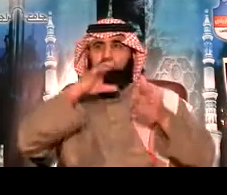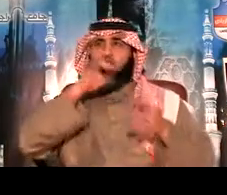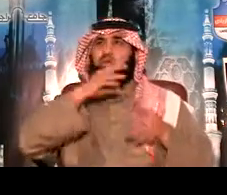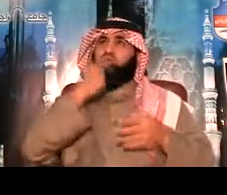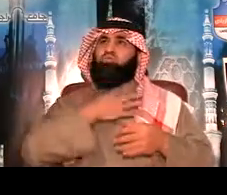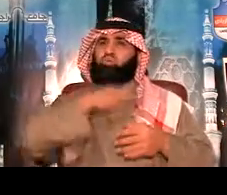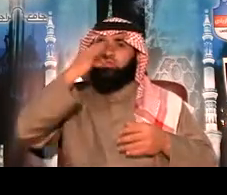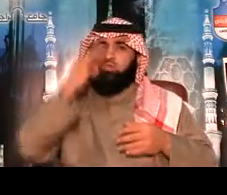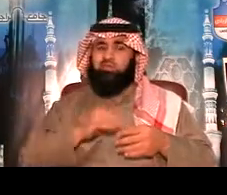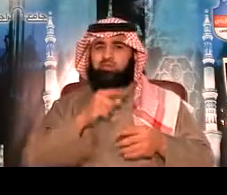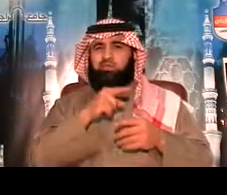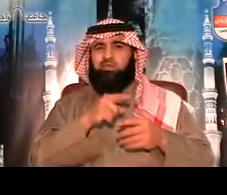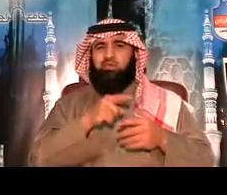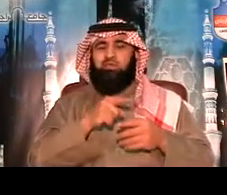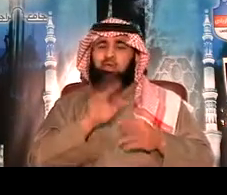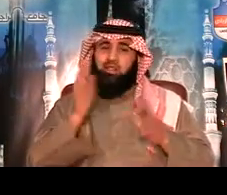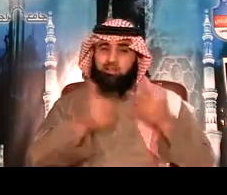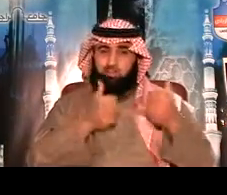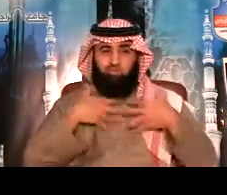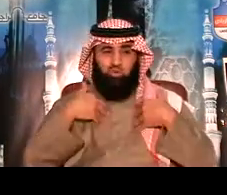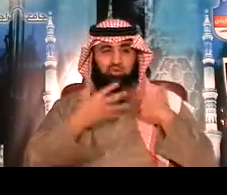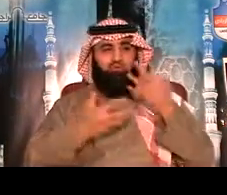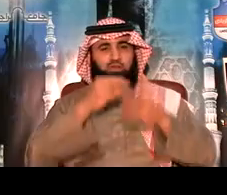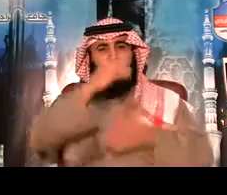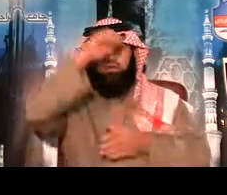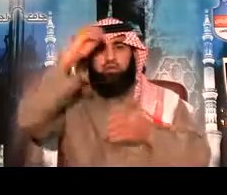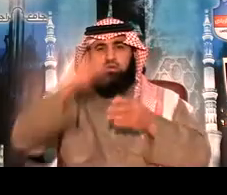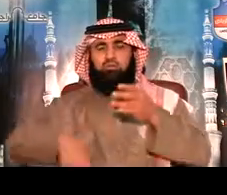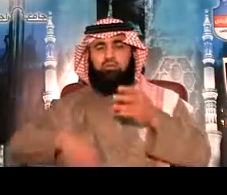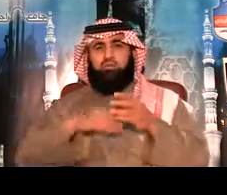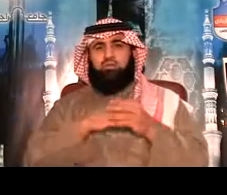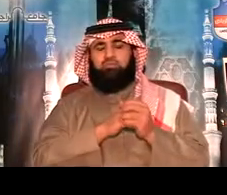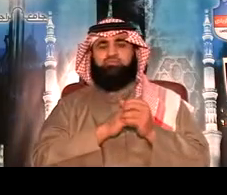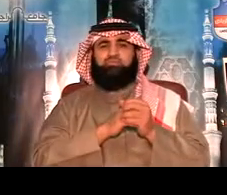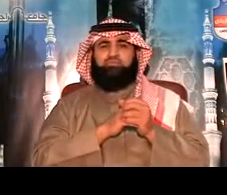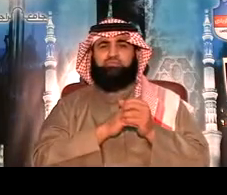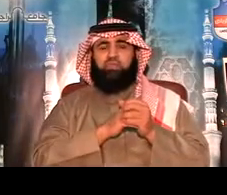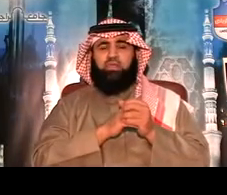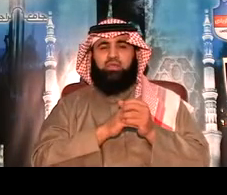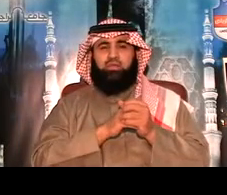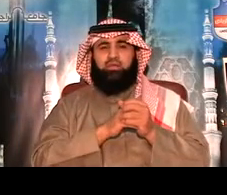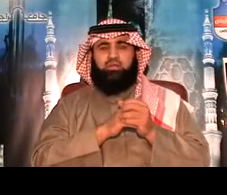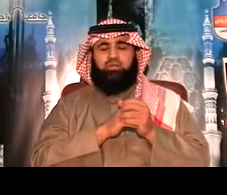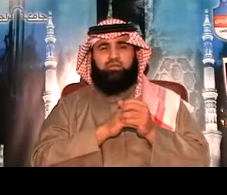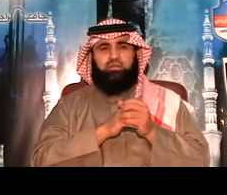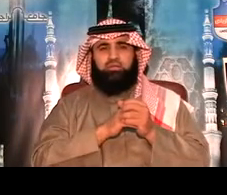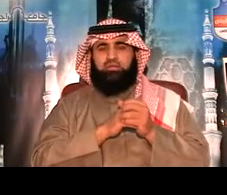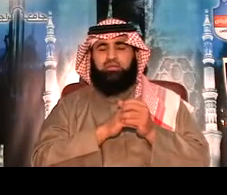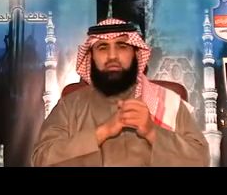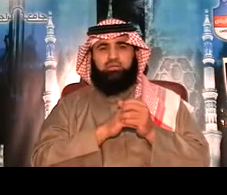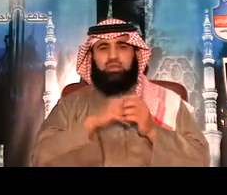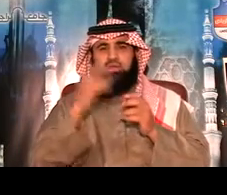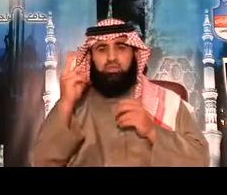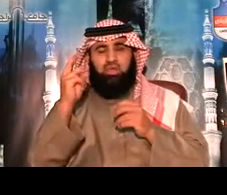قيل. ثم أمر به فسحب على وجهه حتى ألقي في النار. ورجل وسع